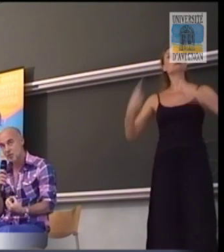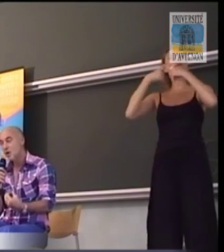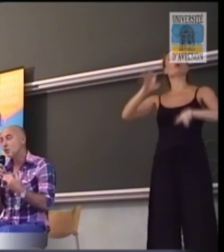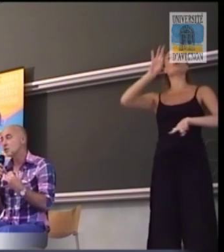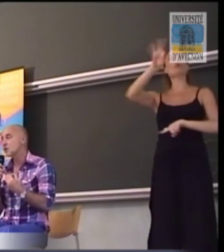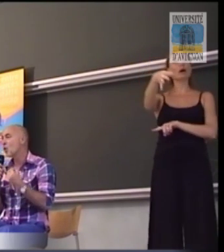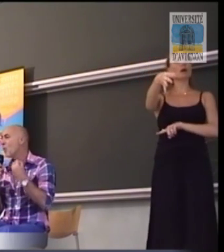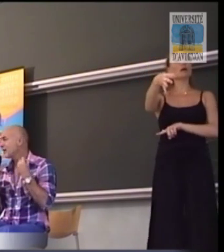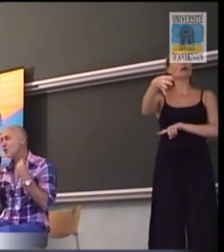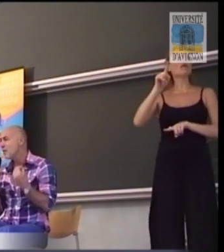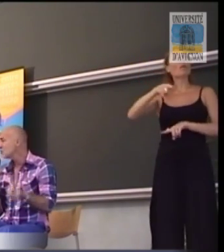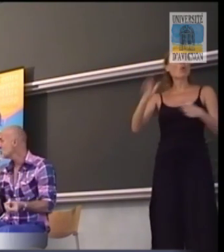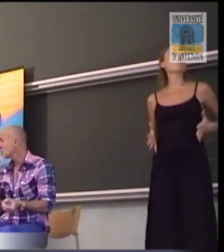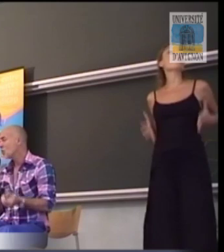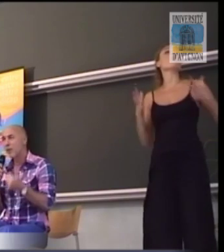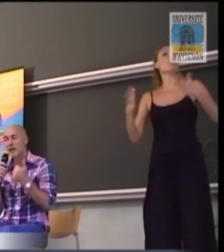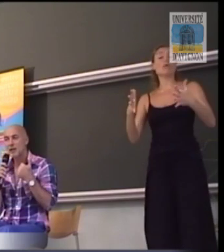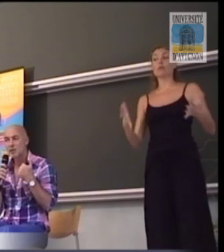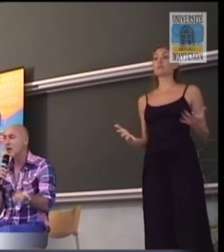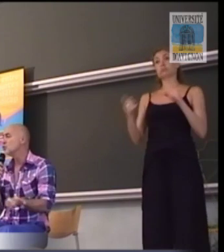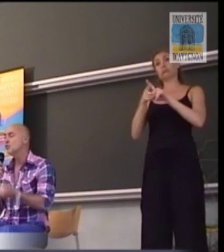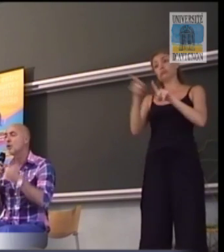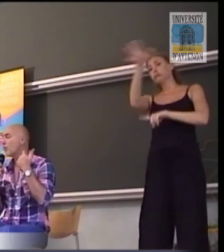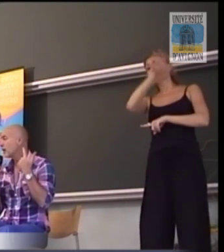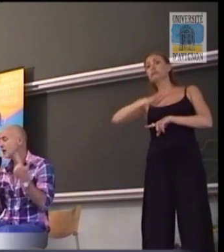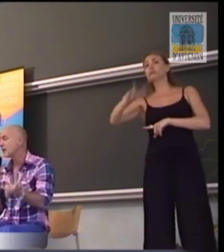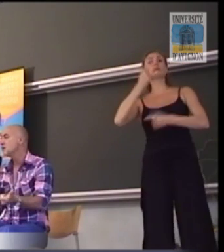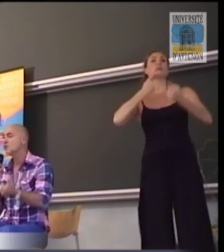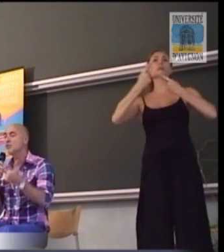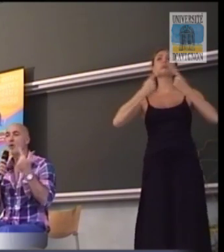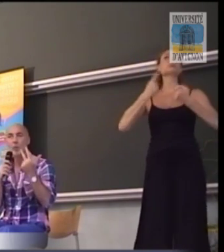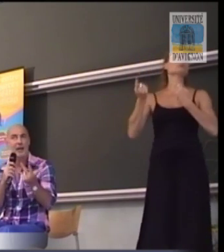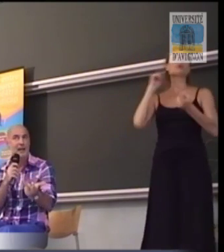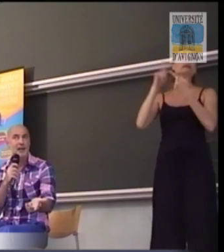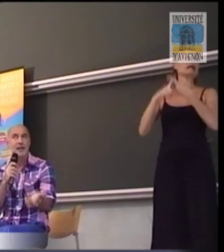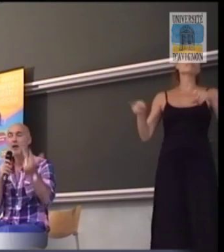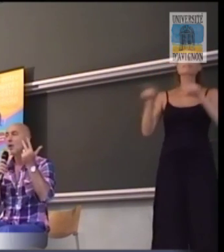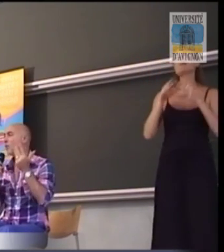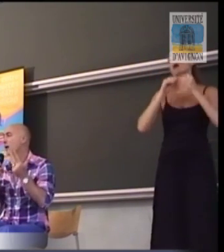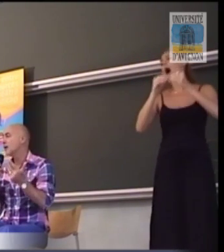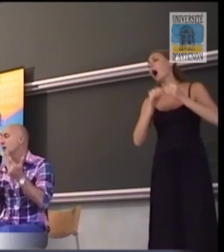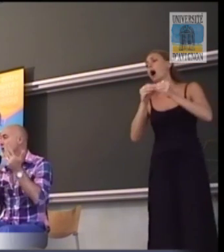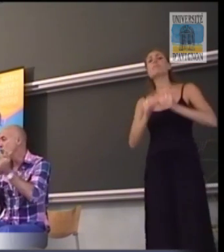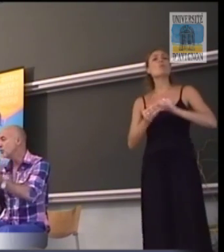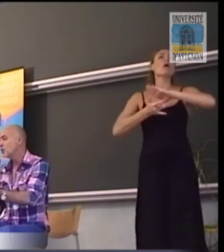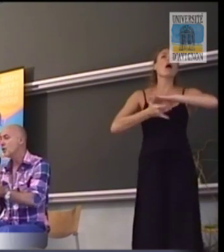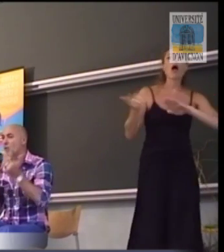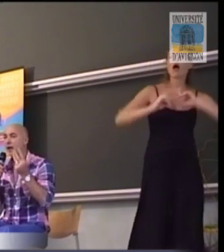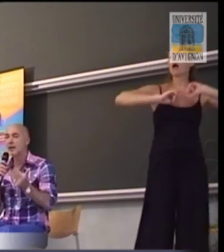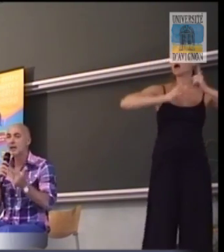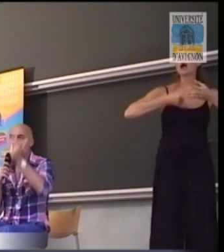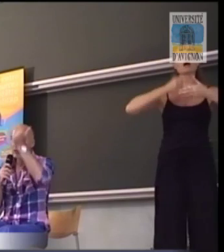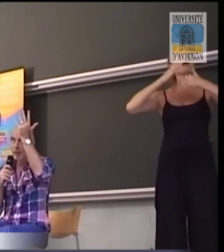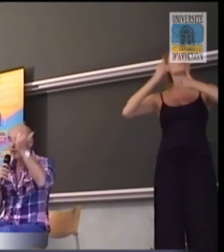jusqu'à nous, que ces gens ont parlé de la même chose. On parlait de l'amour, on parlait de la trahison, on parlait de la guerre, on parlait du bonheur,